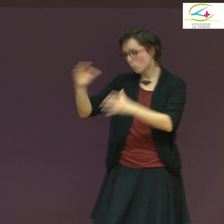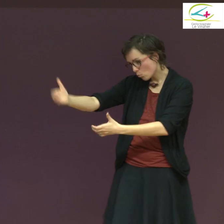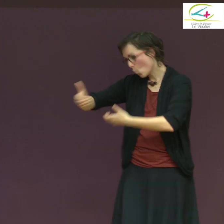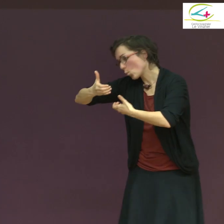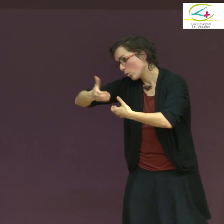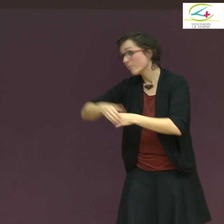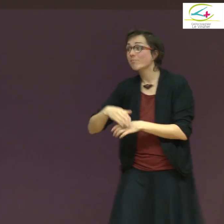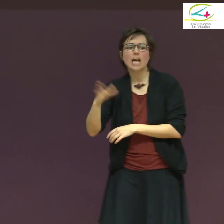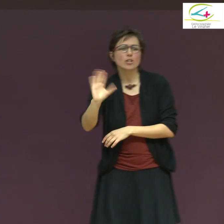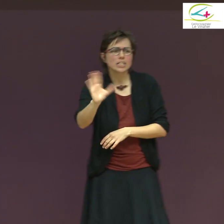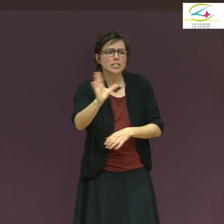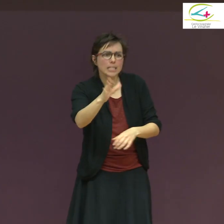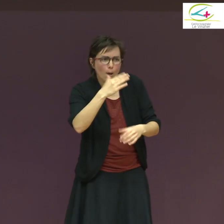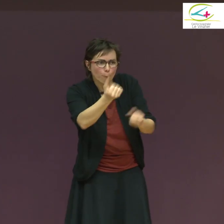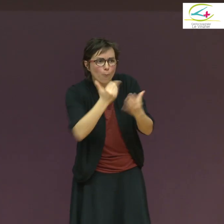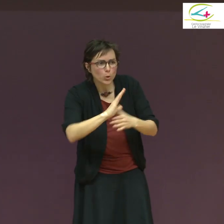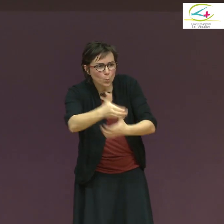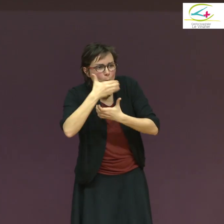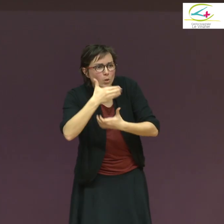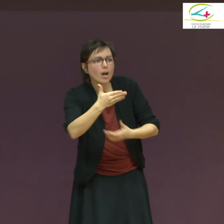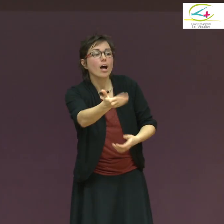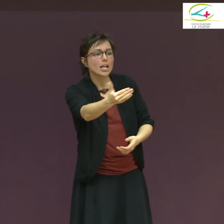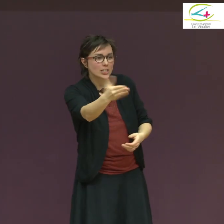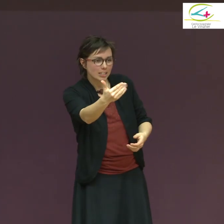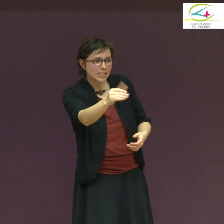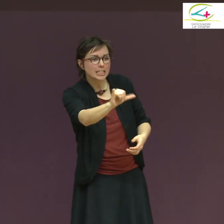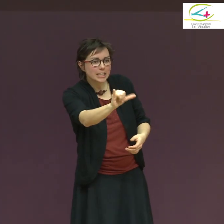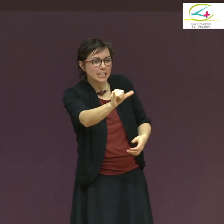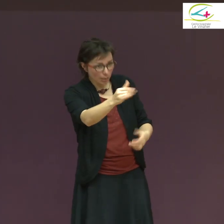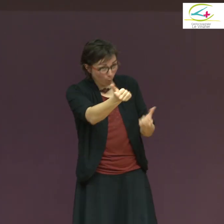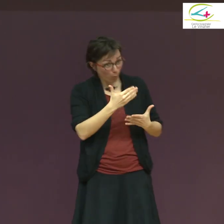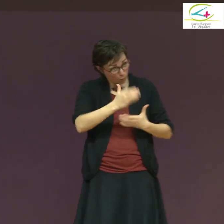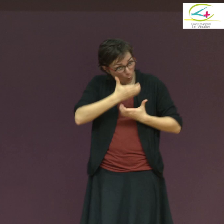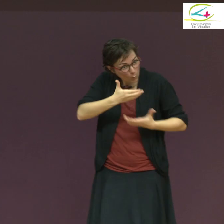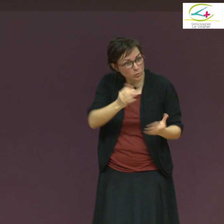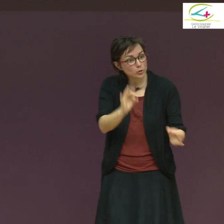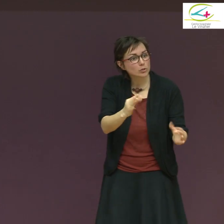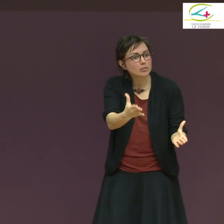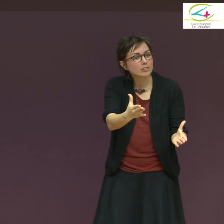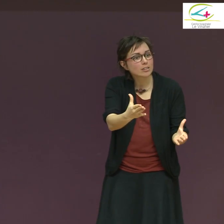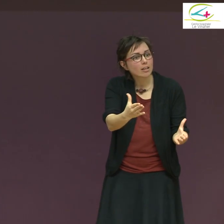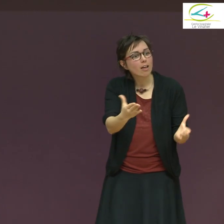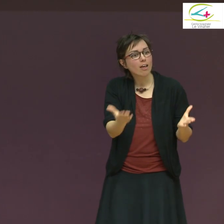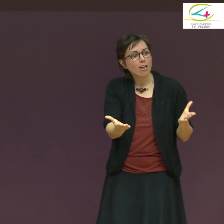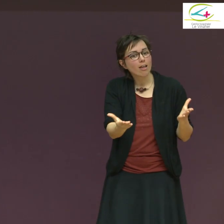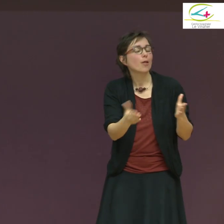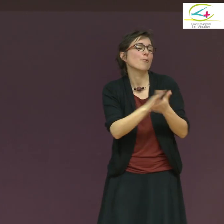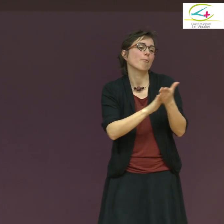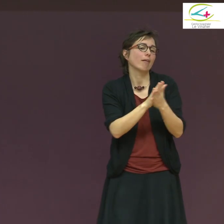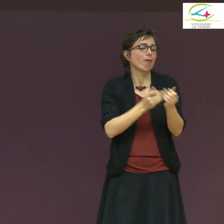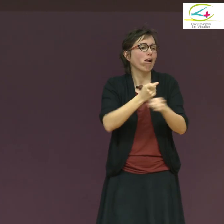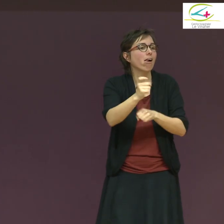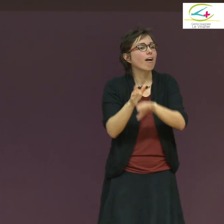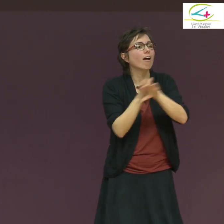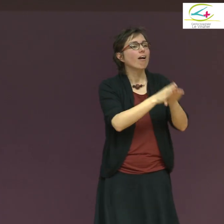Vous avez bon, attendez, attendez, un truc vachement important dehors. On m'a proposé de m'embrasser. Oui, excusez-moi, je vous ai coupé.